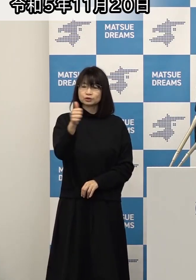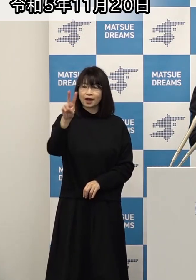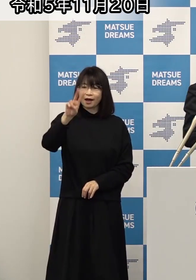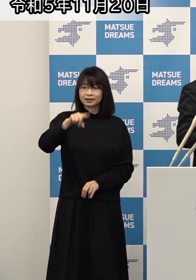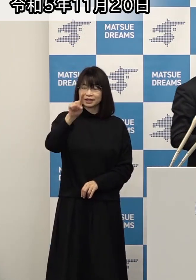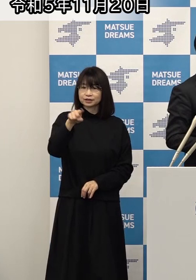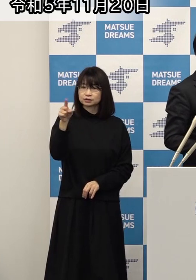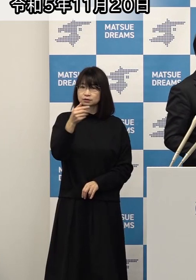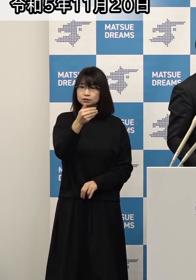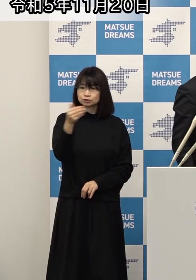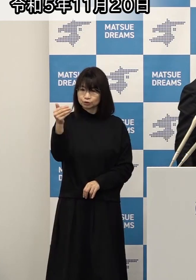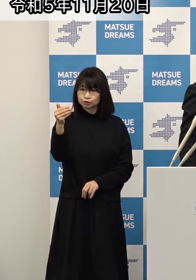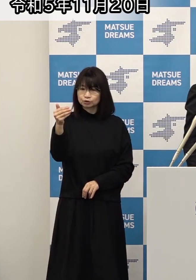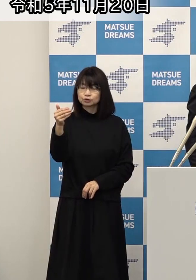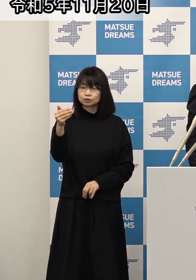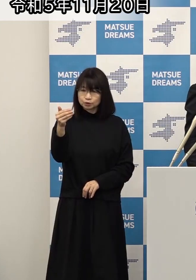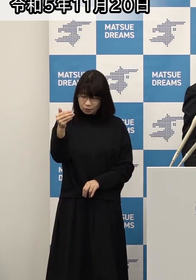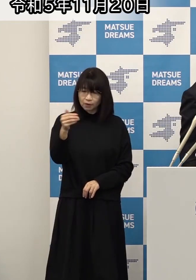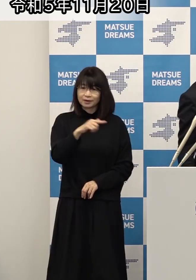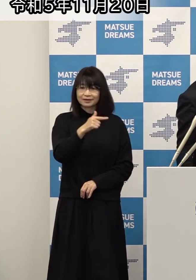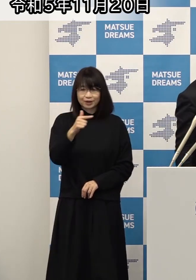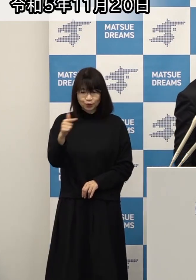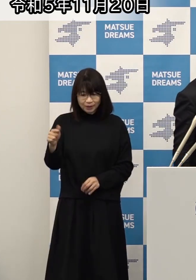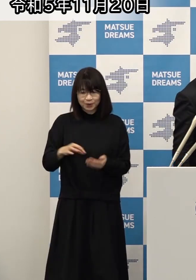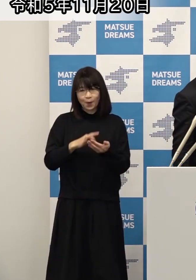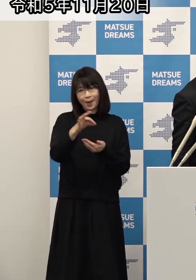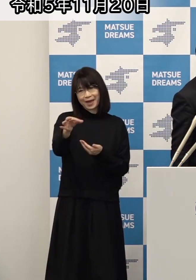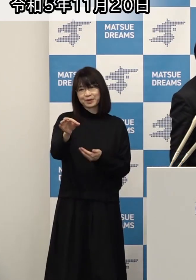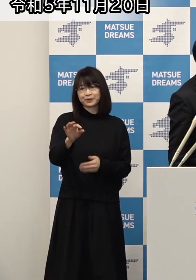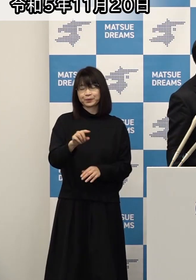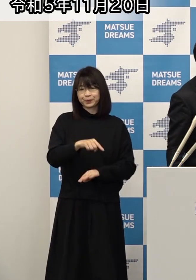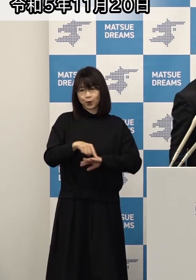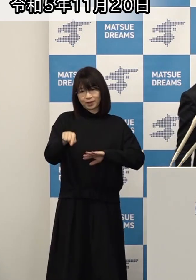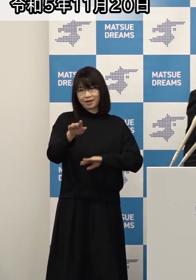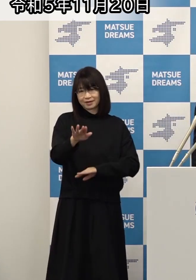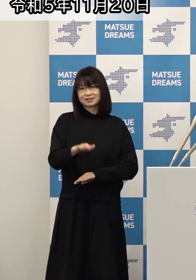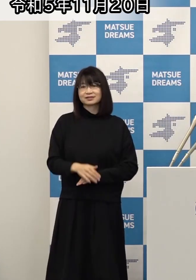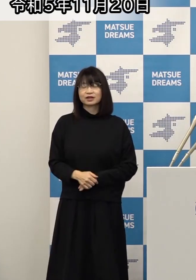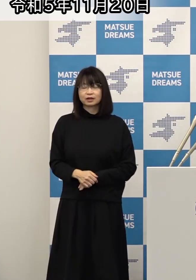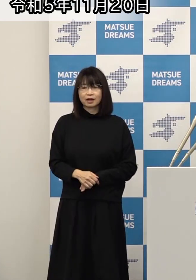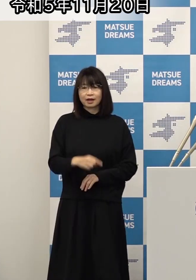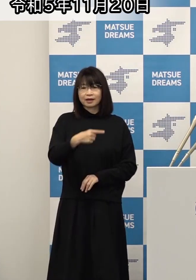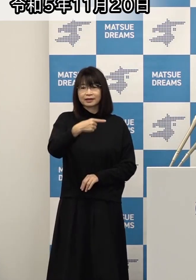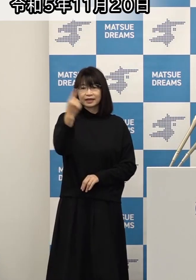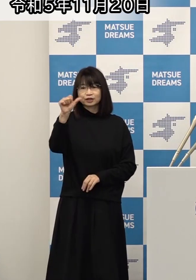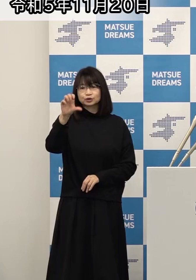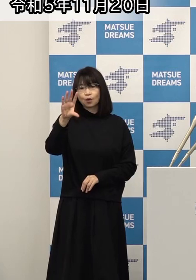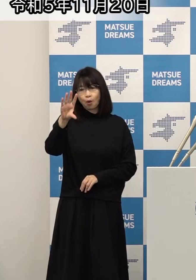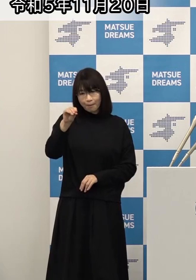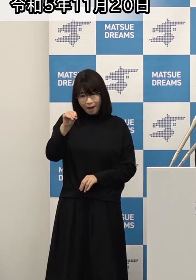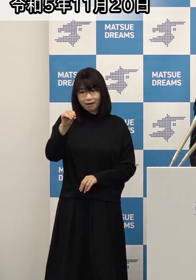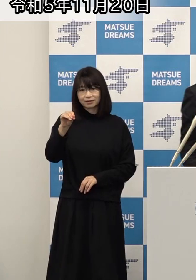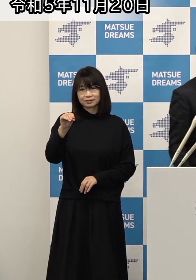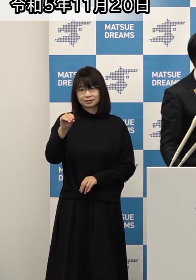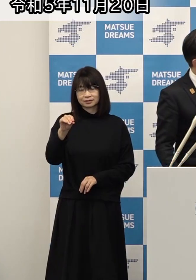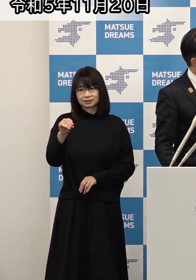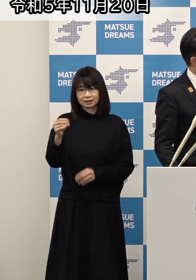ういったボードなんですが、そういったものを購入させていただく予定でございます。105万円となっております。